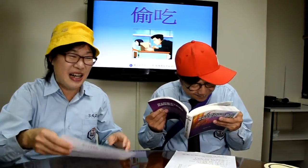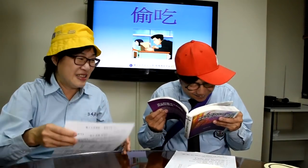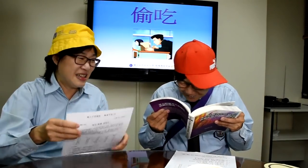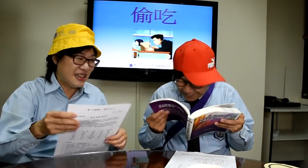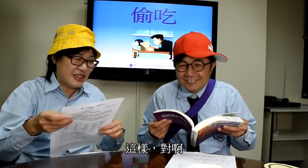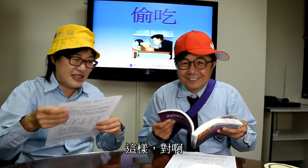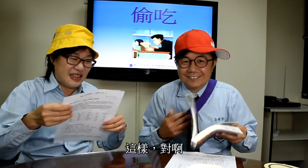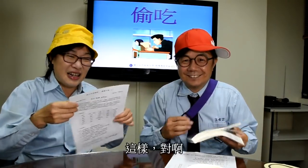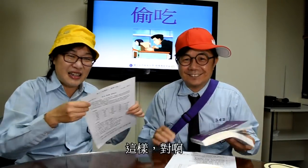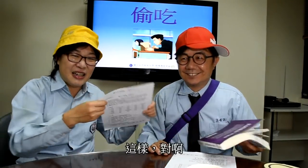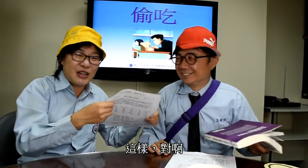这样，